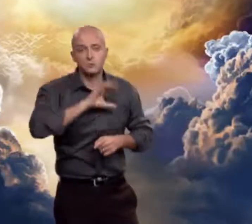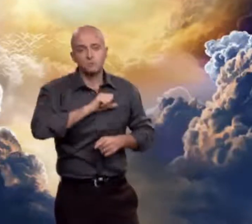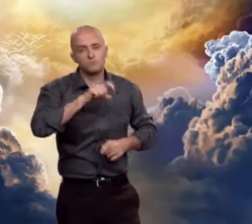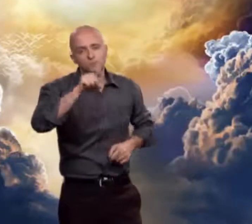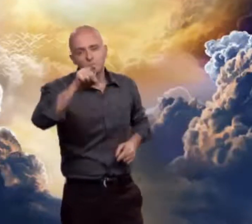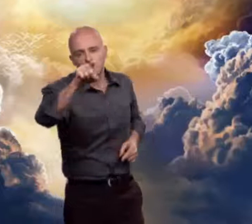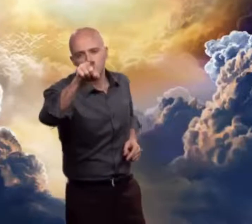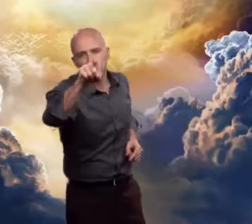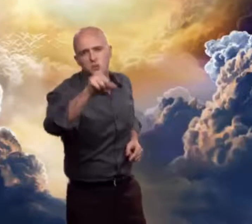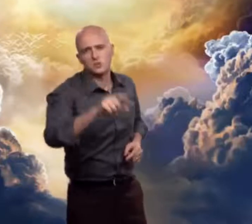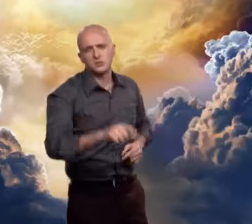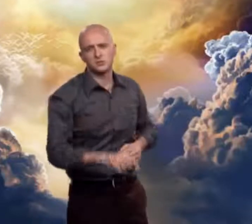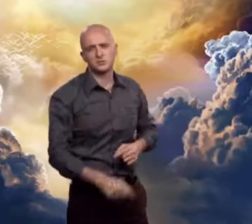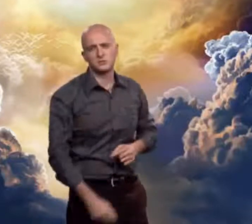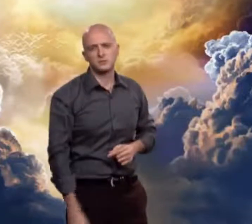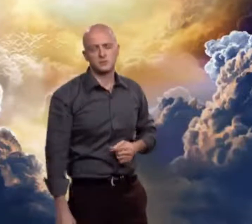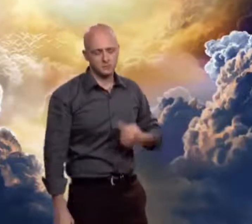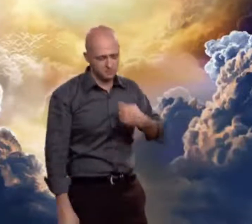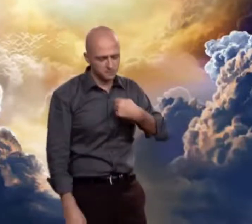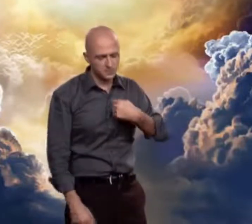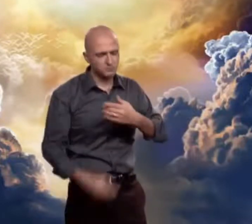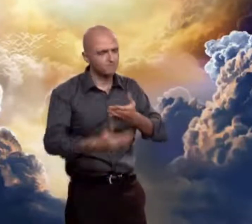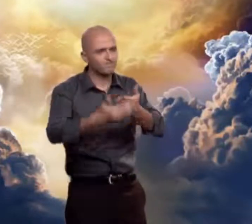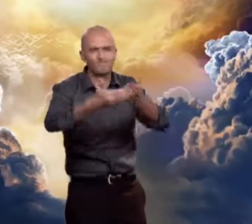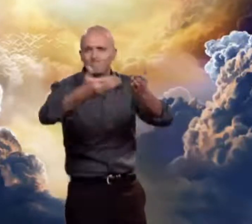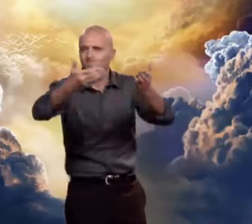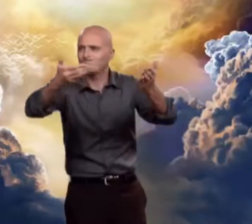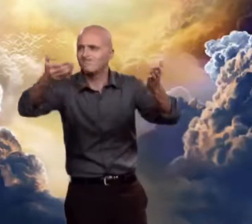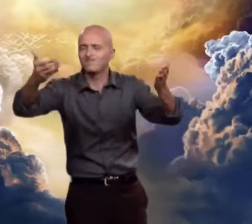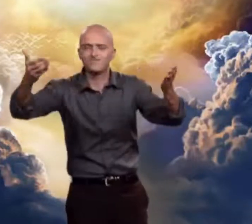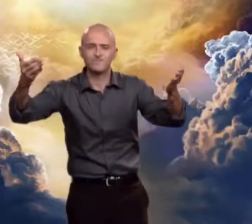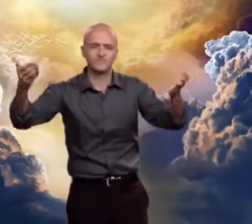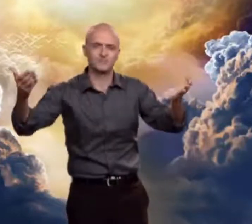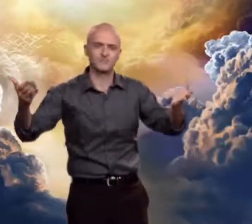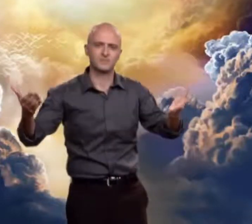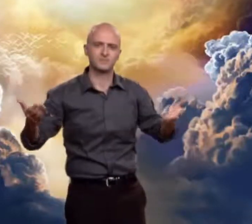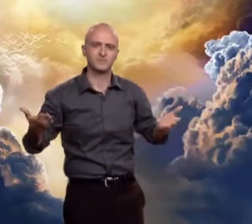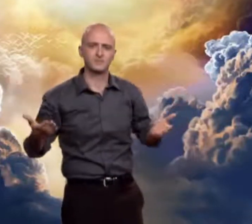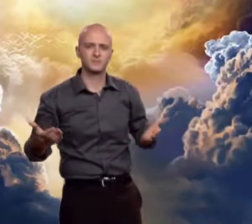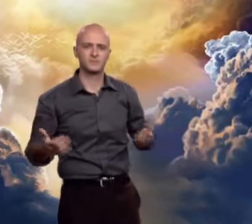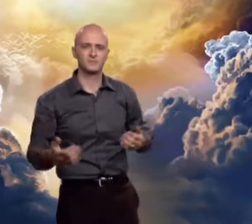caráter foi manifestado como expressão de amor ilimitado e infinita sabedoria.